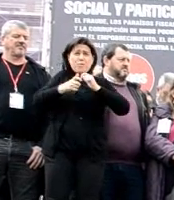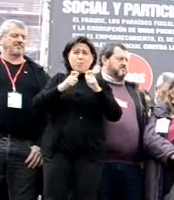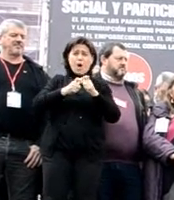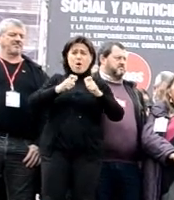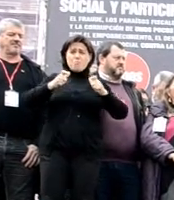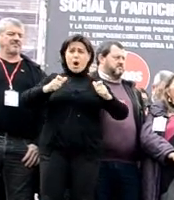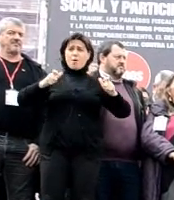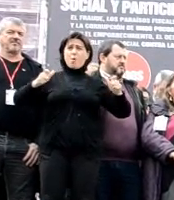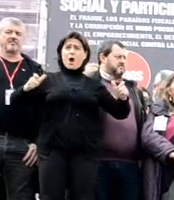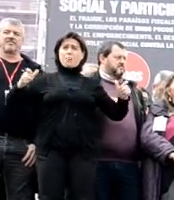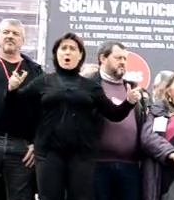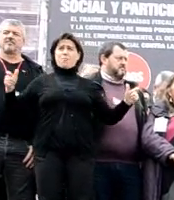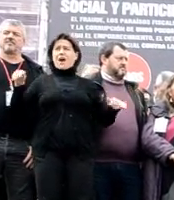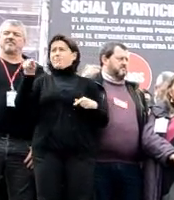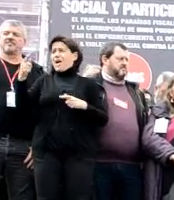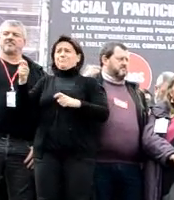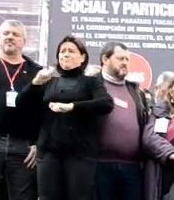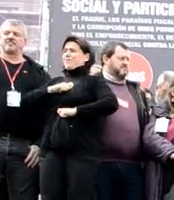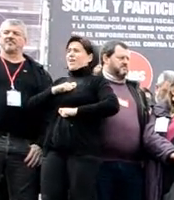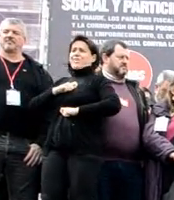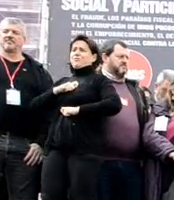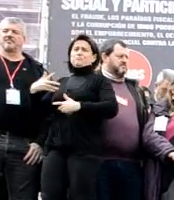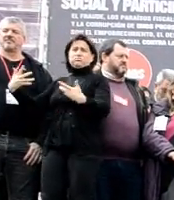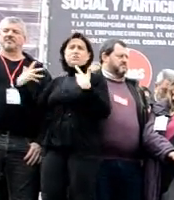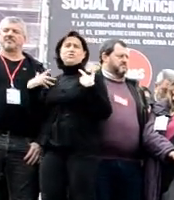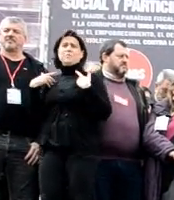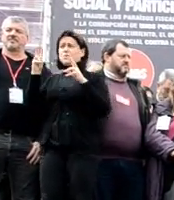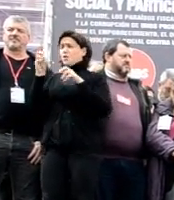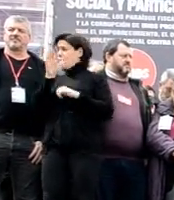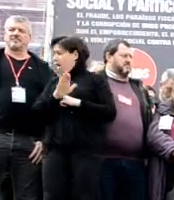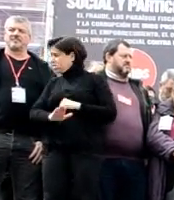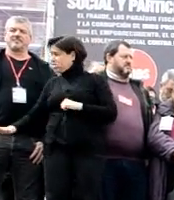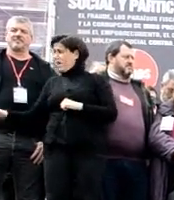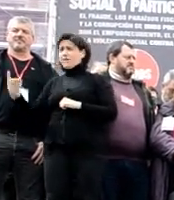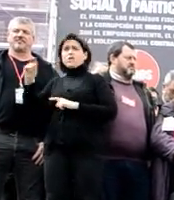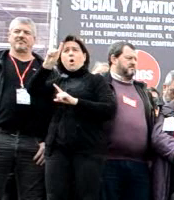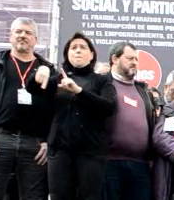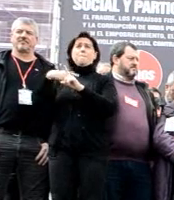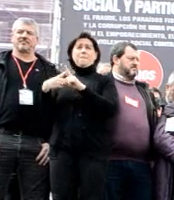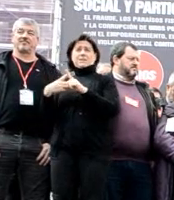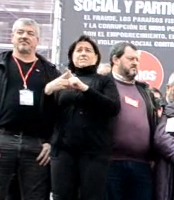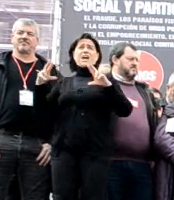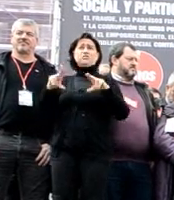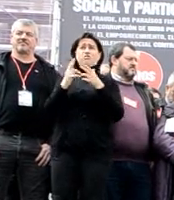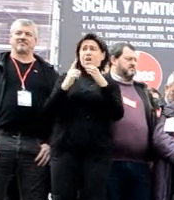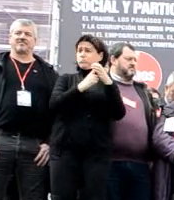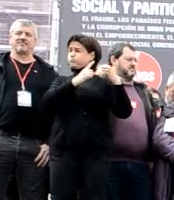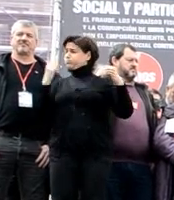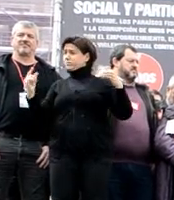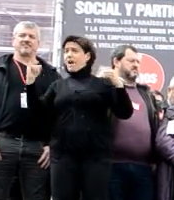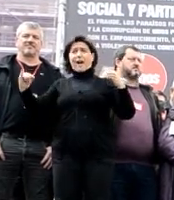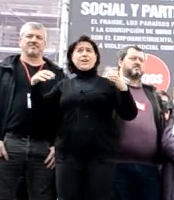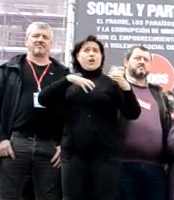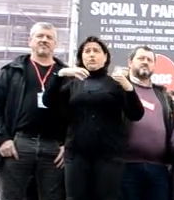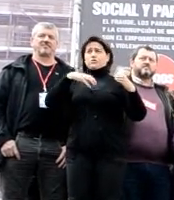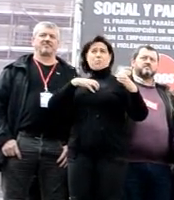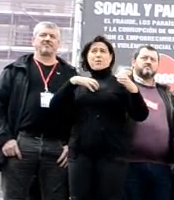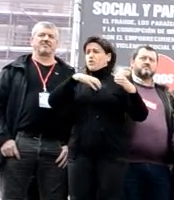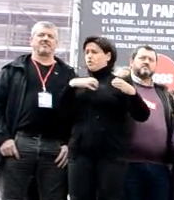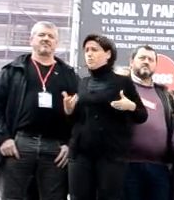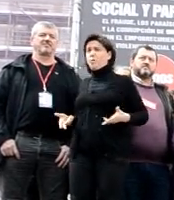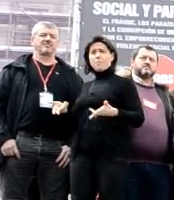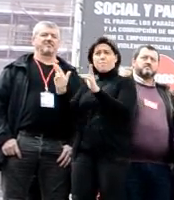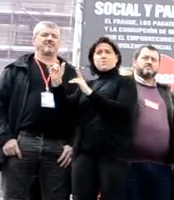entre la población infantil, y la exclusión social no son admisibles en sociedades desarrolladas con potencialidades